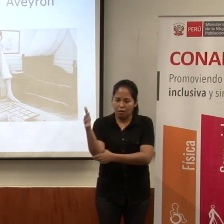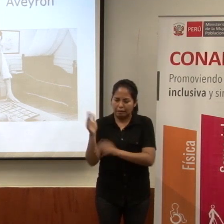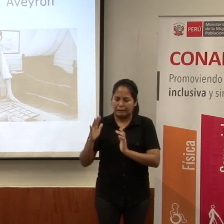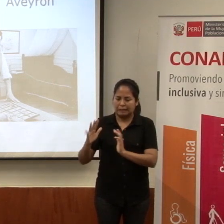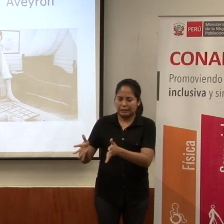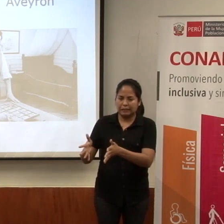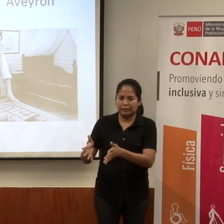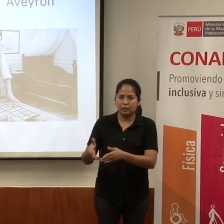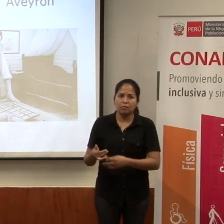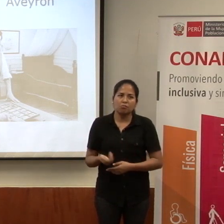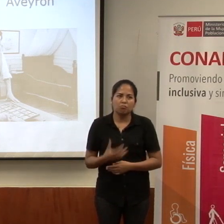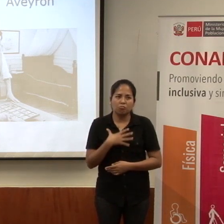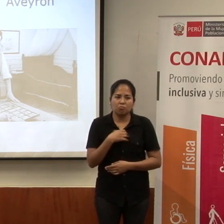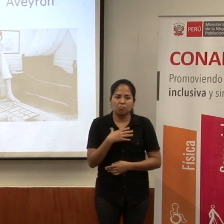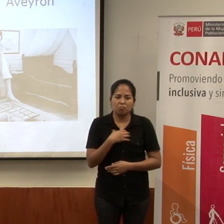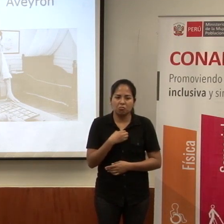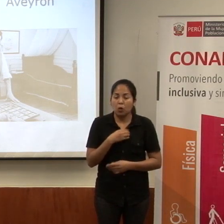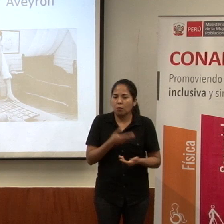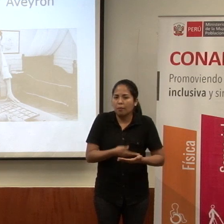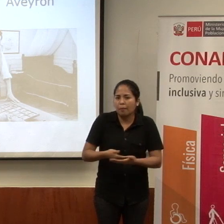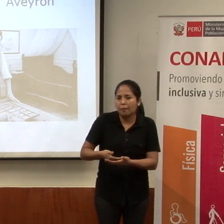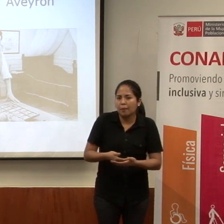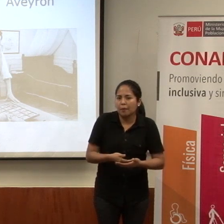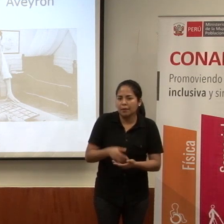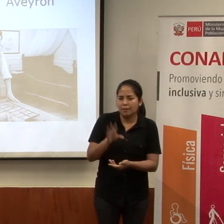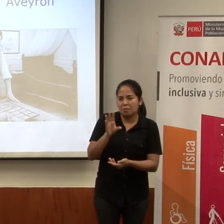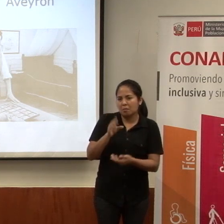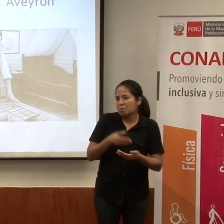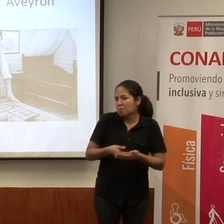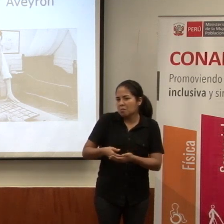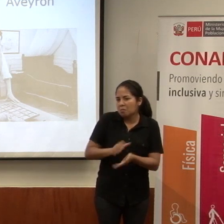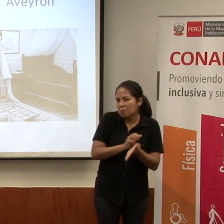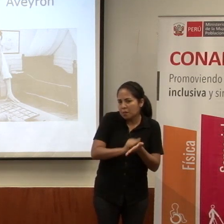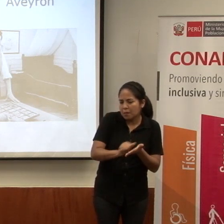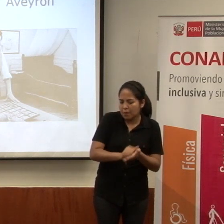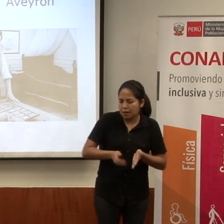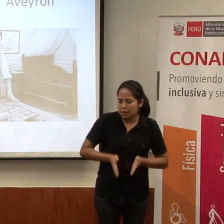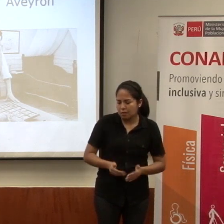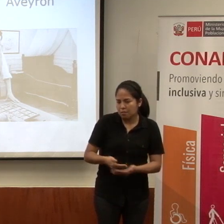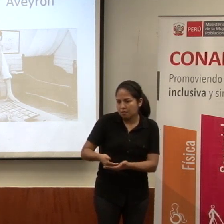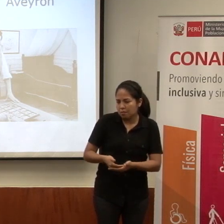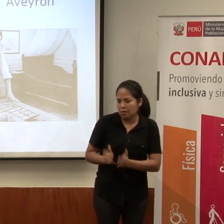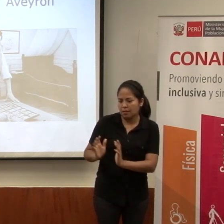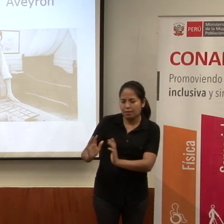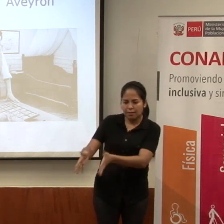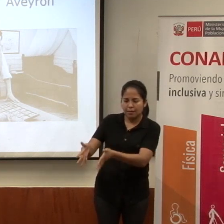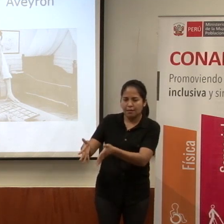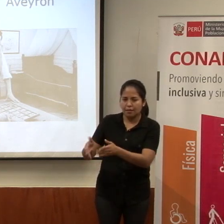abandonado cuando tenía apenas unos meses de nacido. Y logró sobrevivir